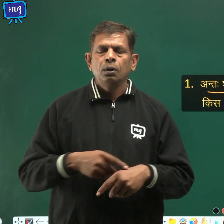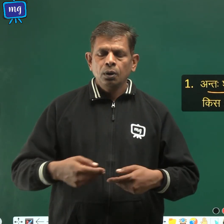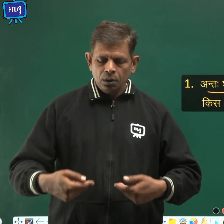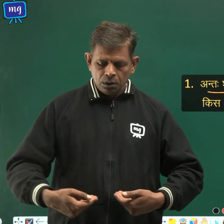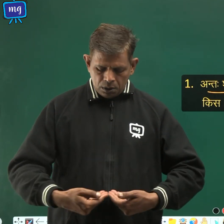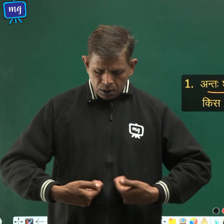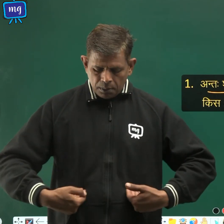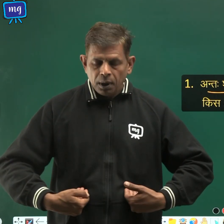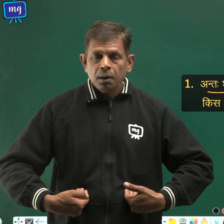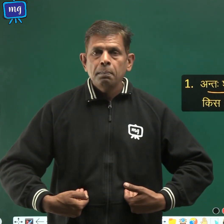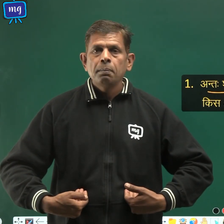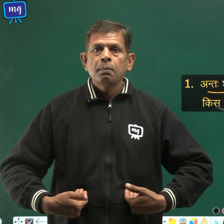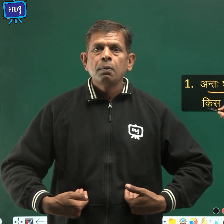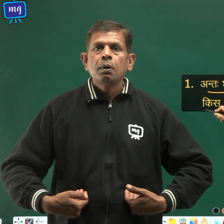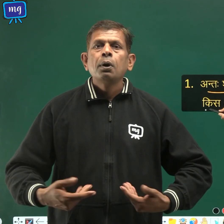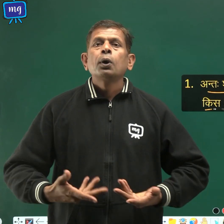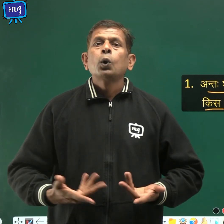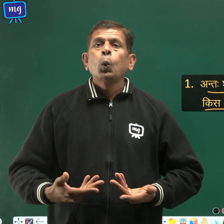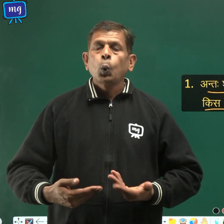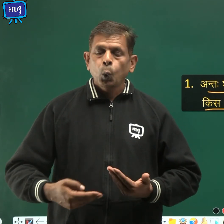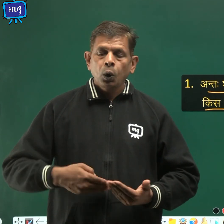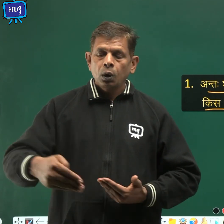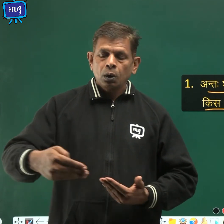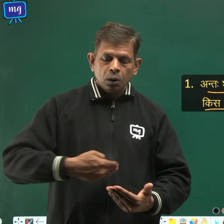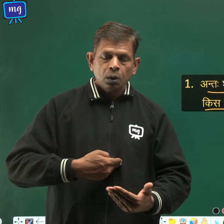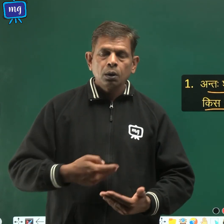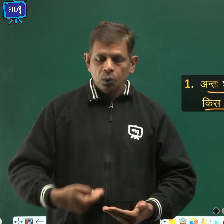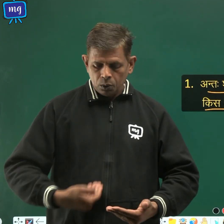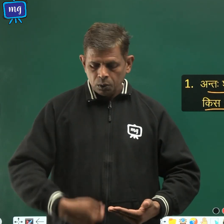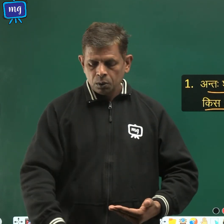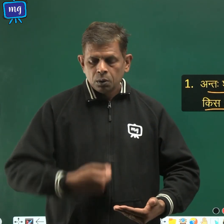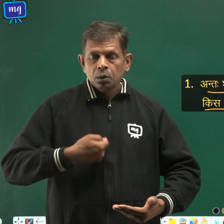डायफ्राम किस ओर गति करता है?